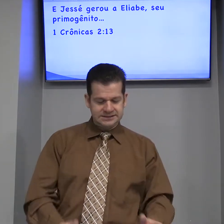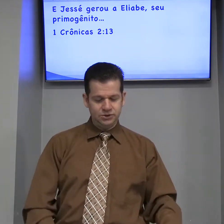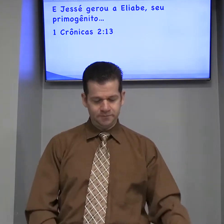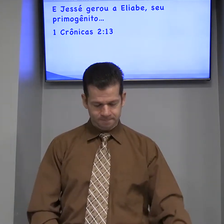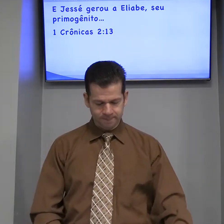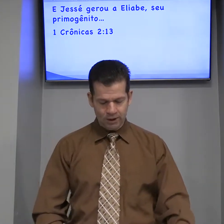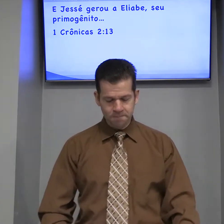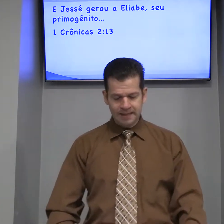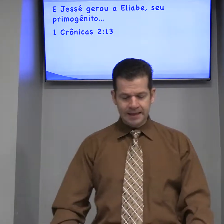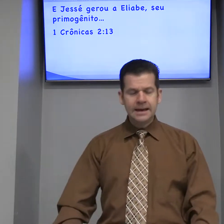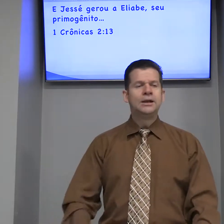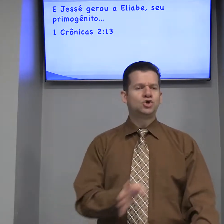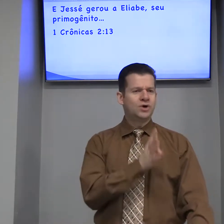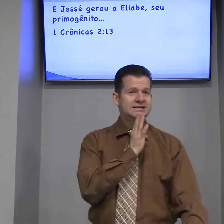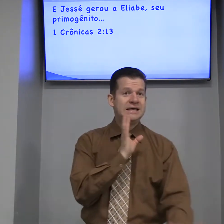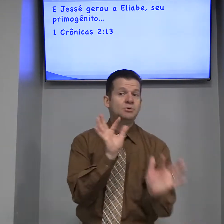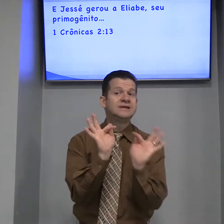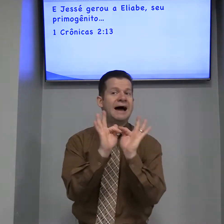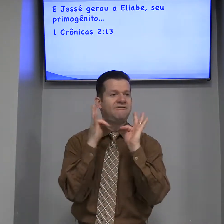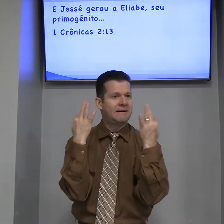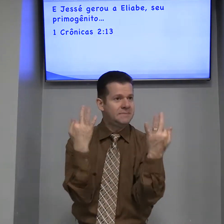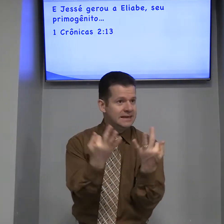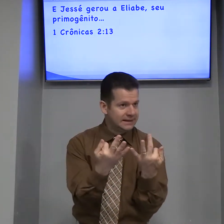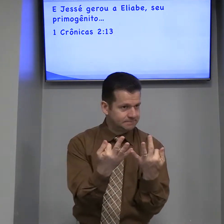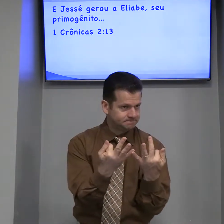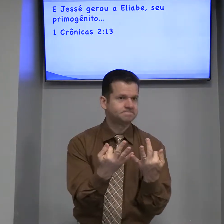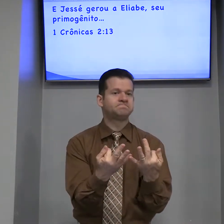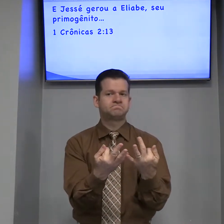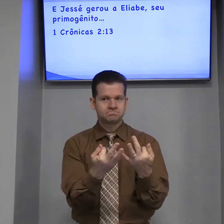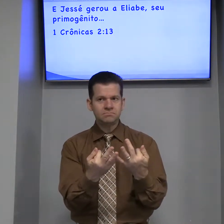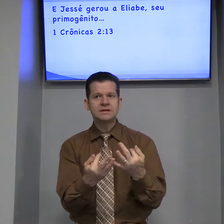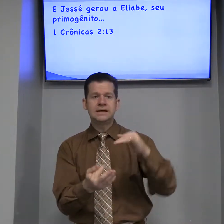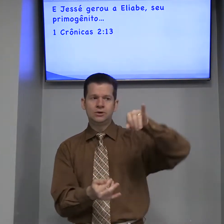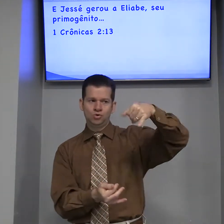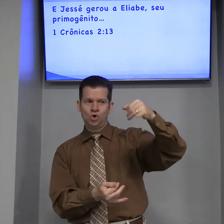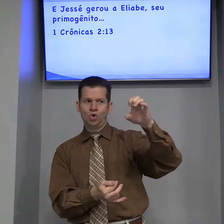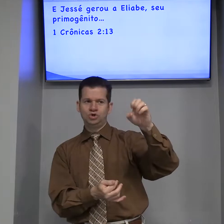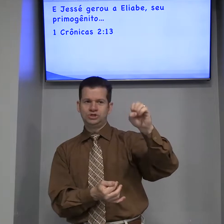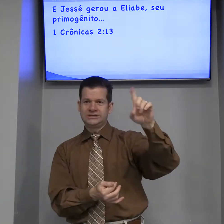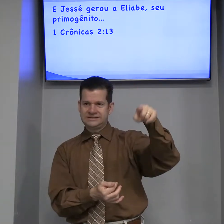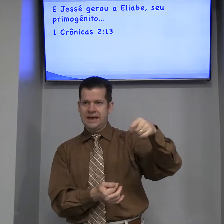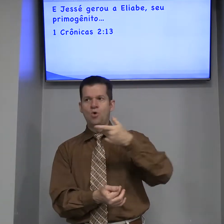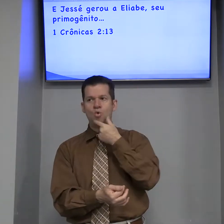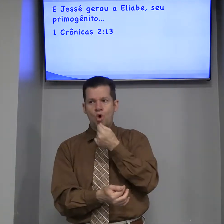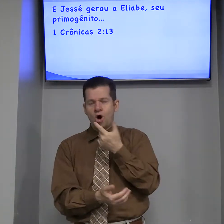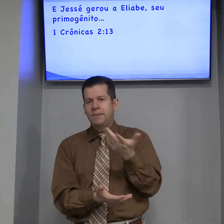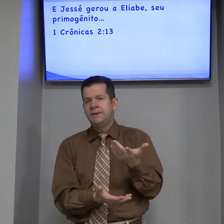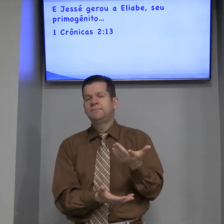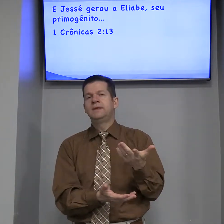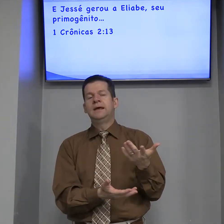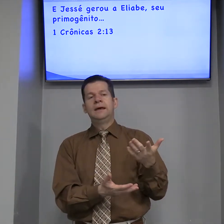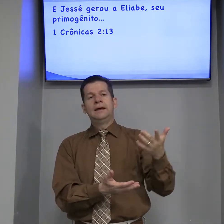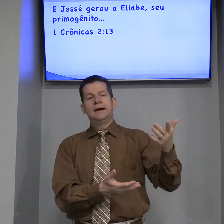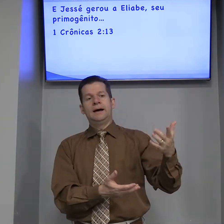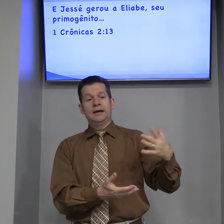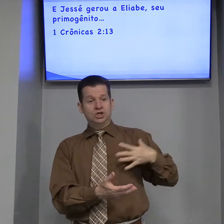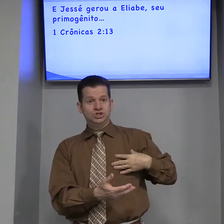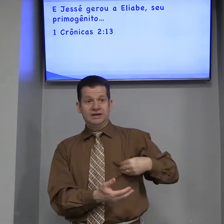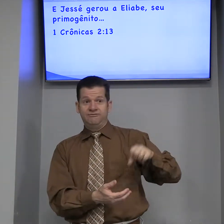nascido. Então, nós conhecemos a família, certo? Jessé, um homem que tinha